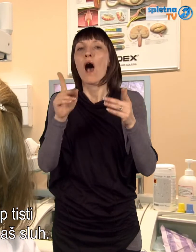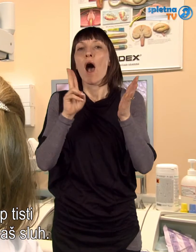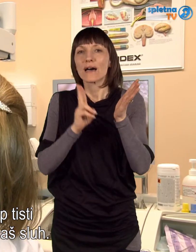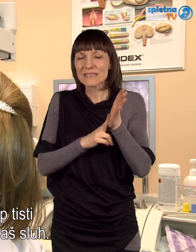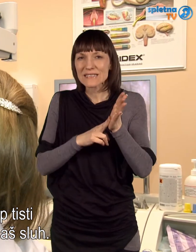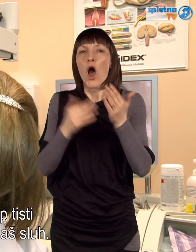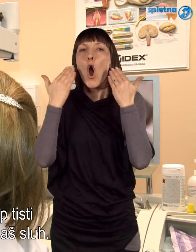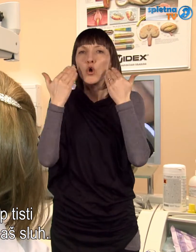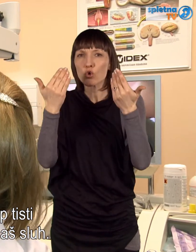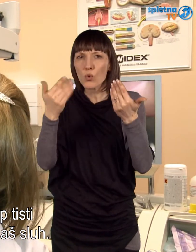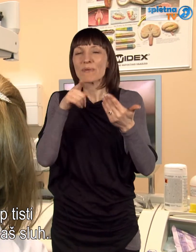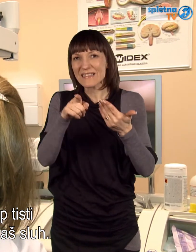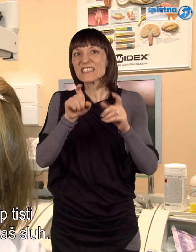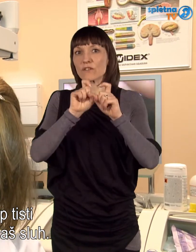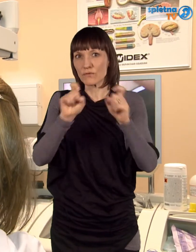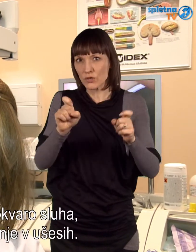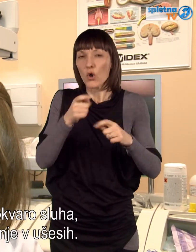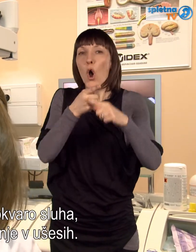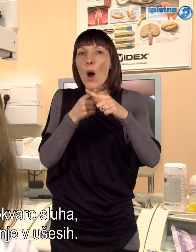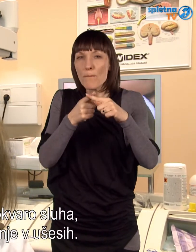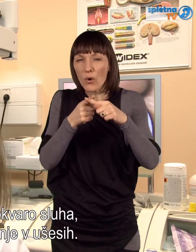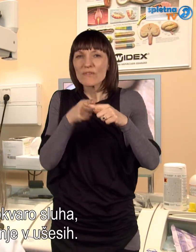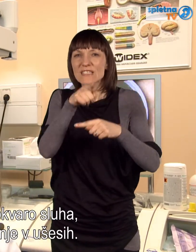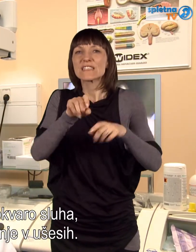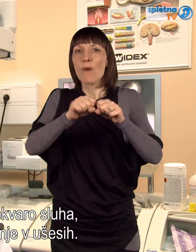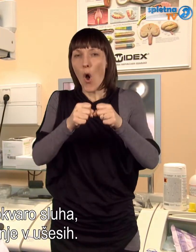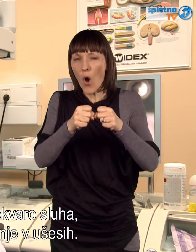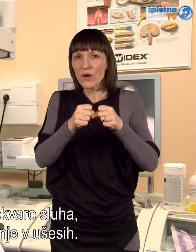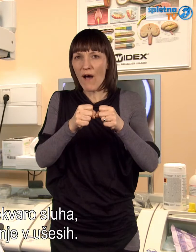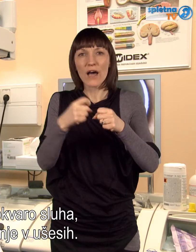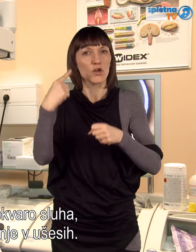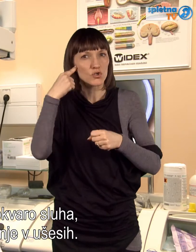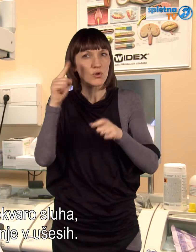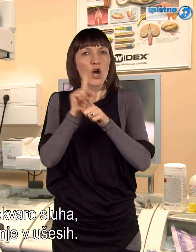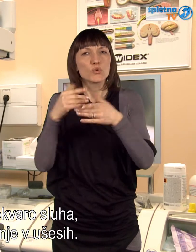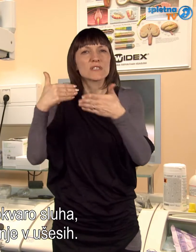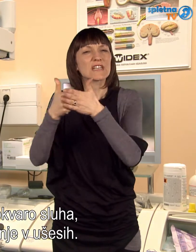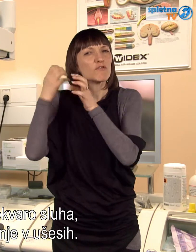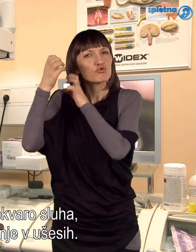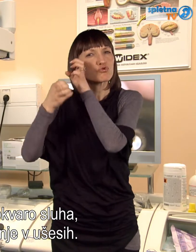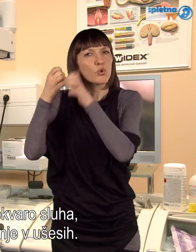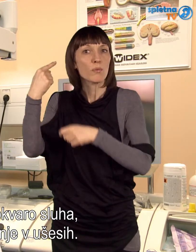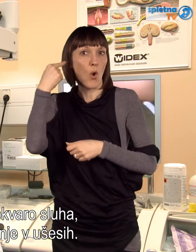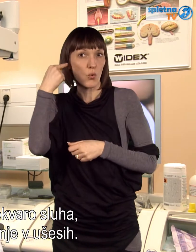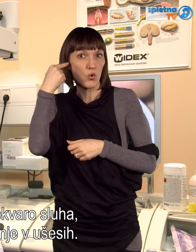sluh okvarja. Polovica oseb, ki ima okvaro sluha, ima prisotno tudi šumenje v ušesih.